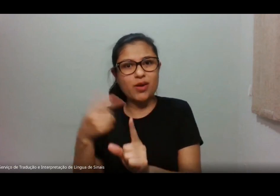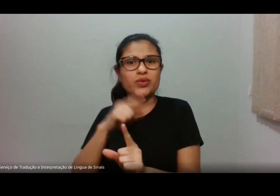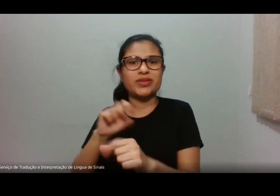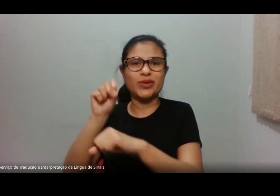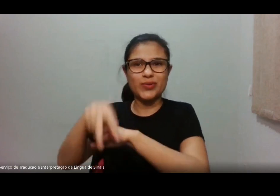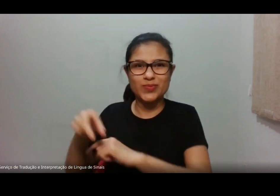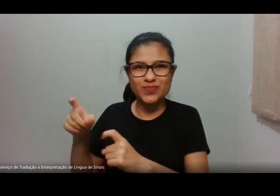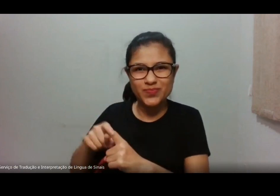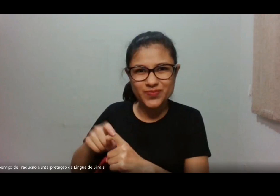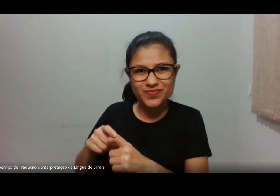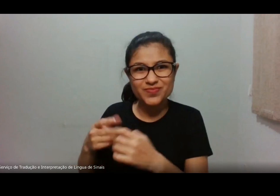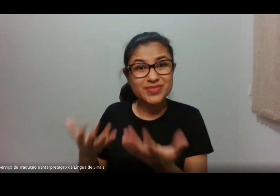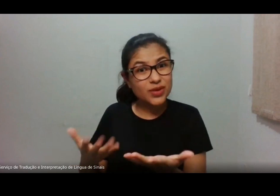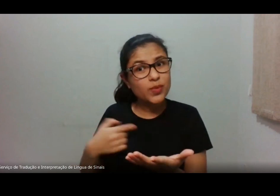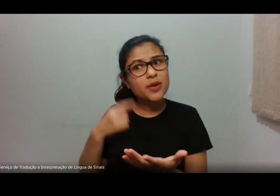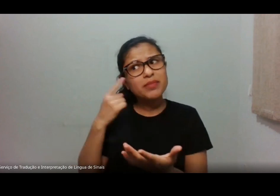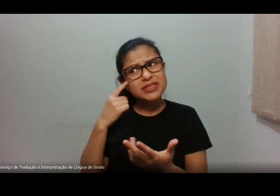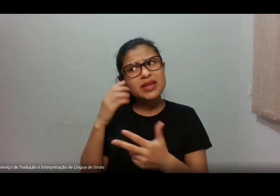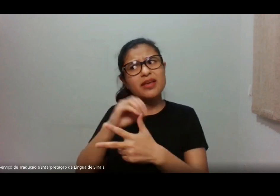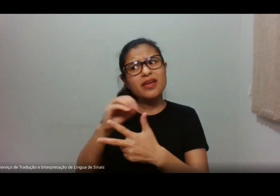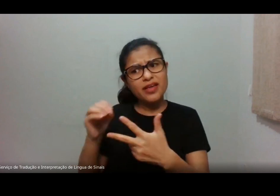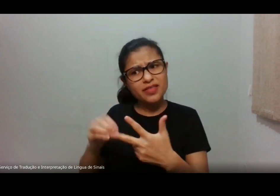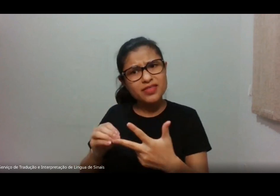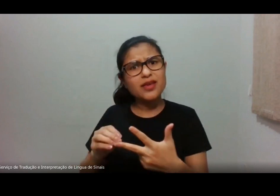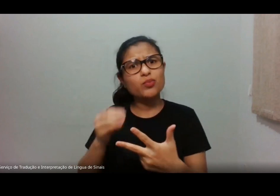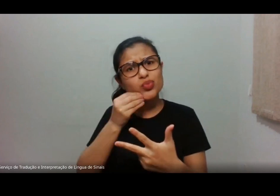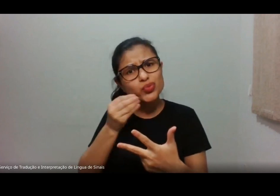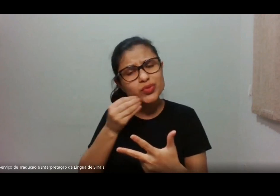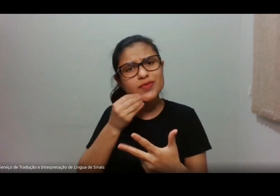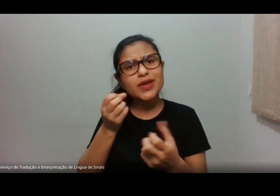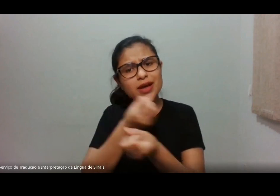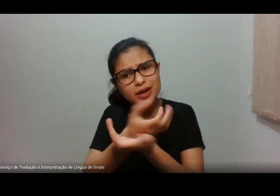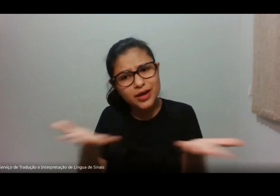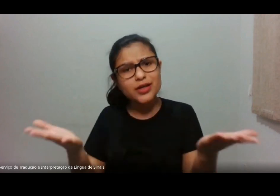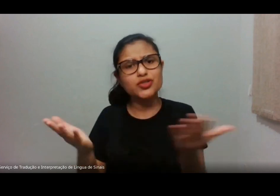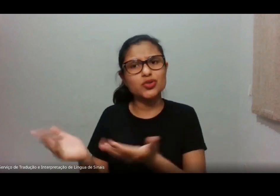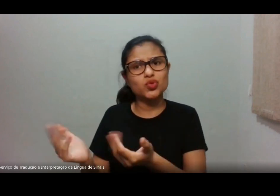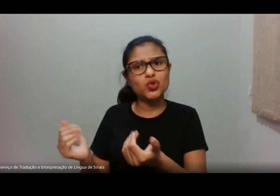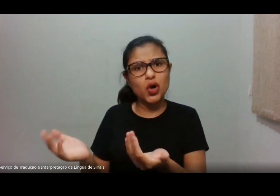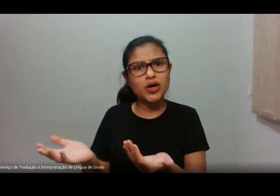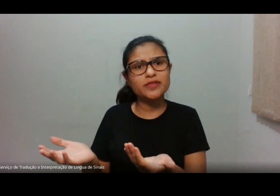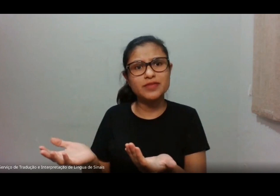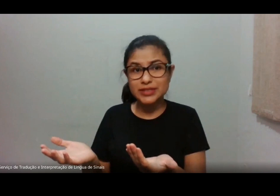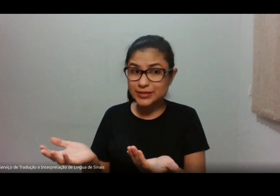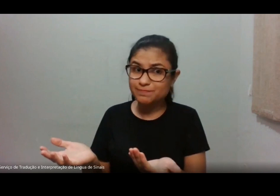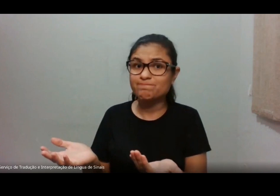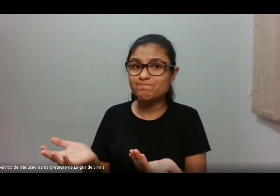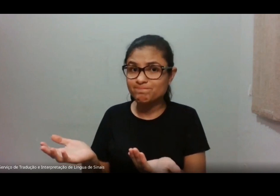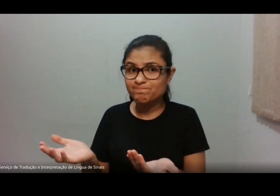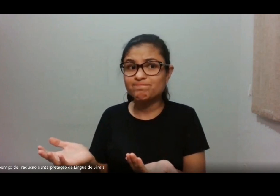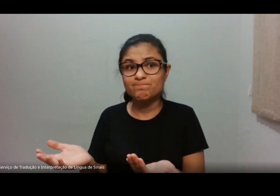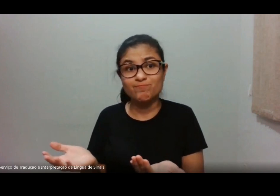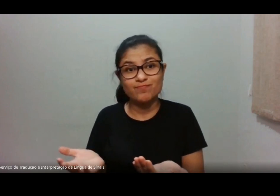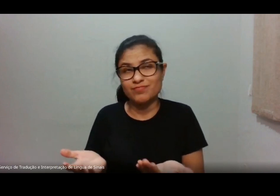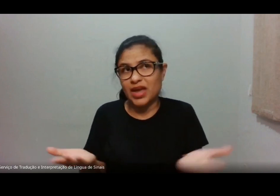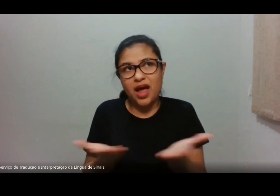está vindo para, né, melhorar um pouco, para dar mais oportunidades para os jovens. Mas a gente não sabe, né? A